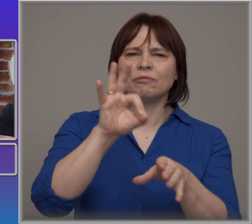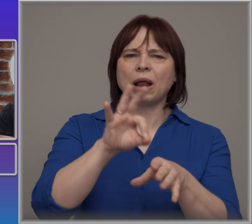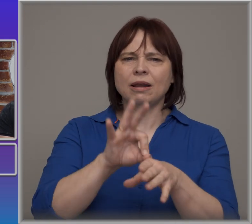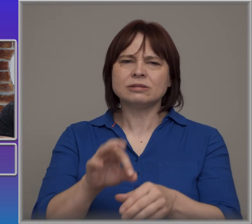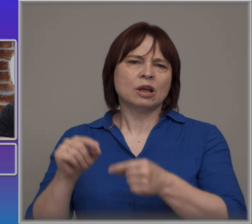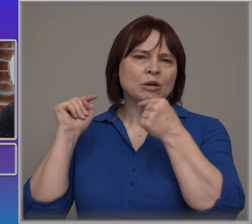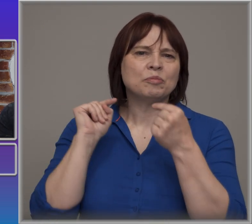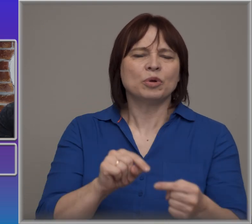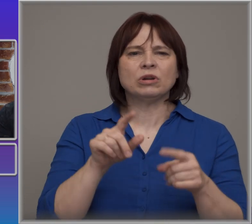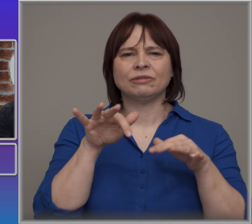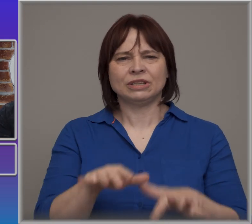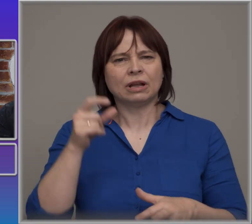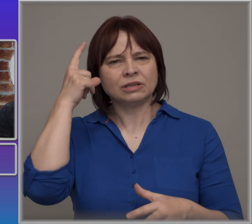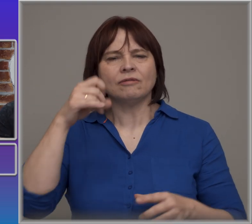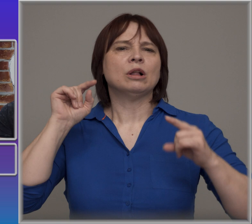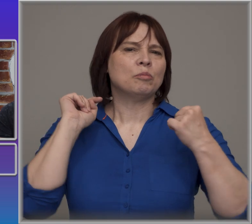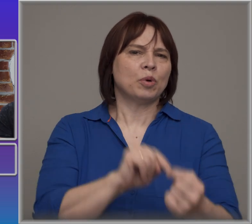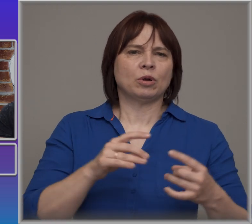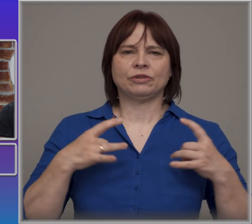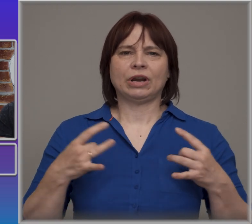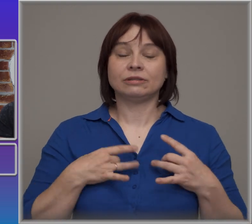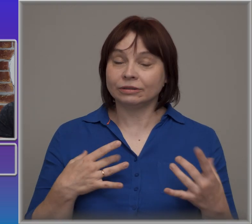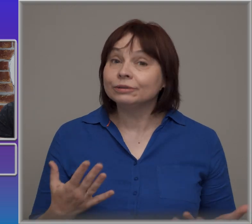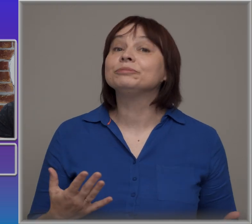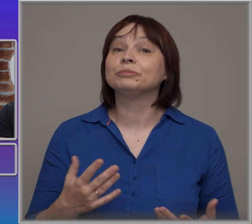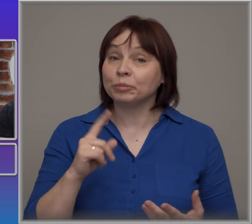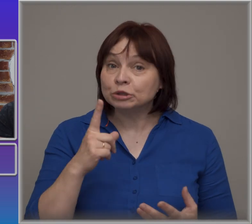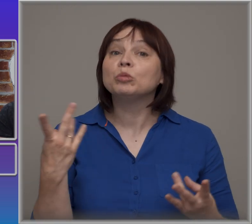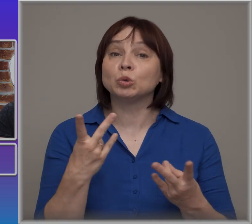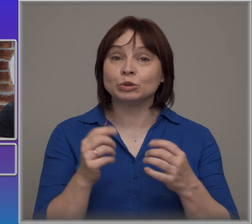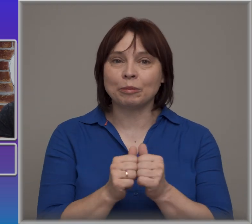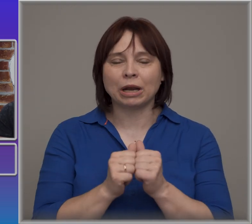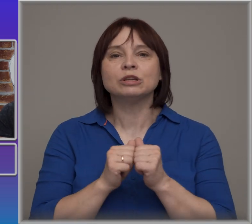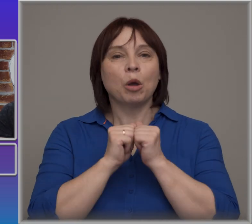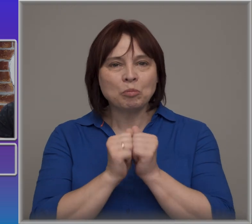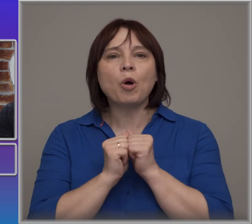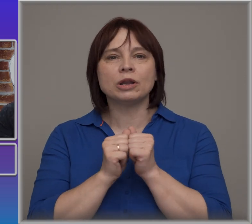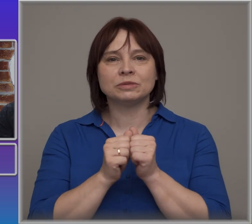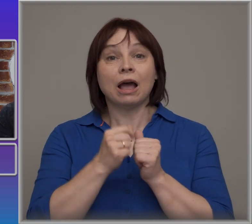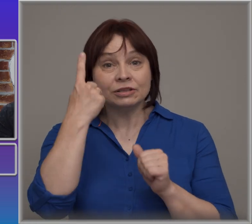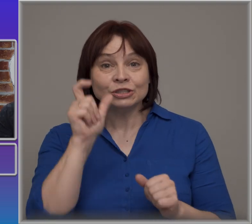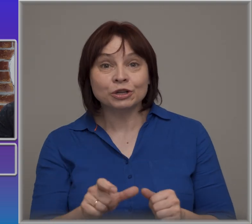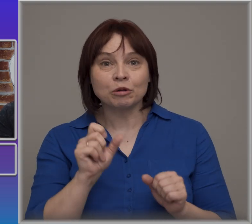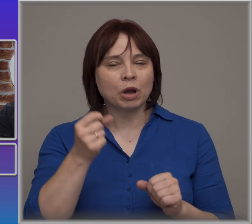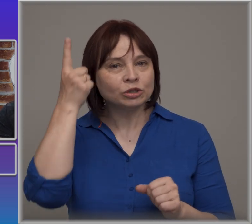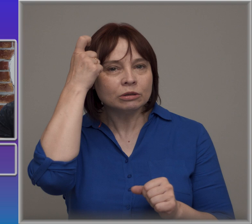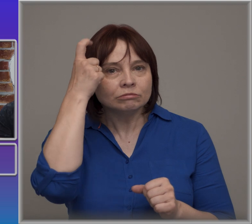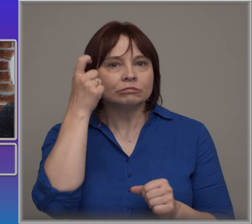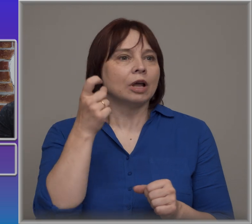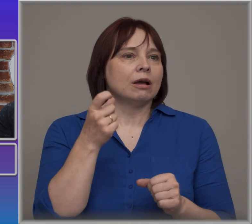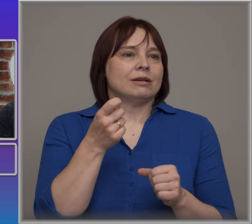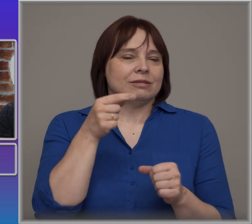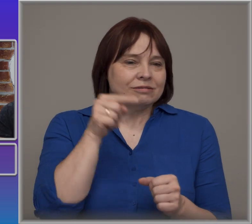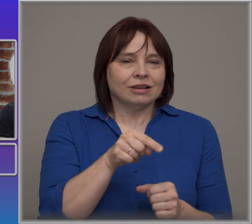тьмы. Почему? Потому что один прогоняет тысячу, а двое тьму. Поэтому сегодня вот эта тьма, может быть, которая окружила твою семью,